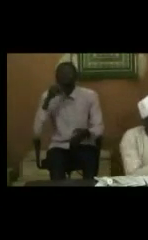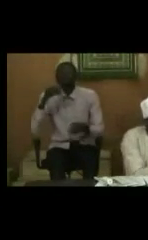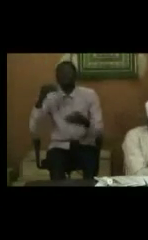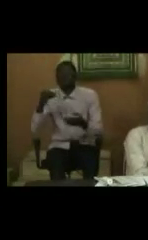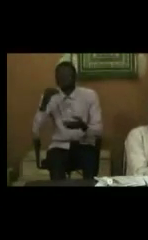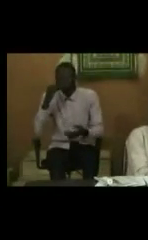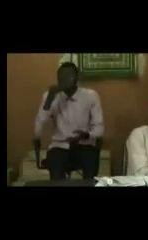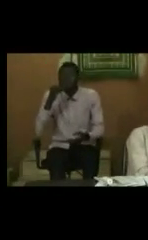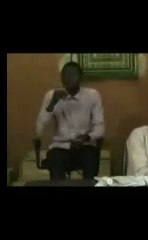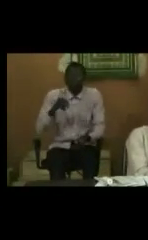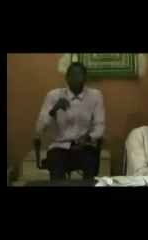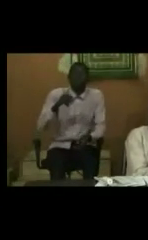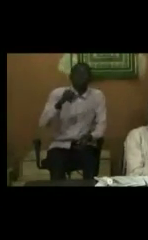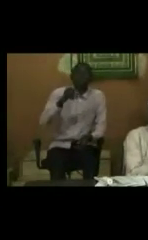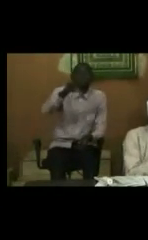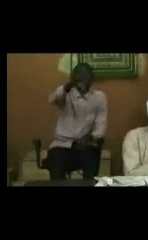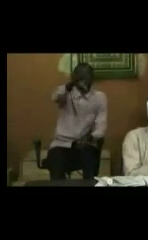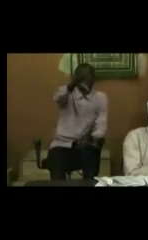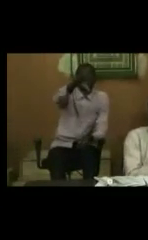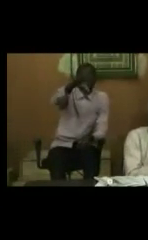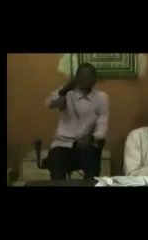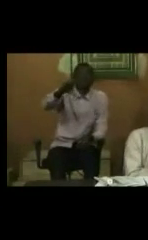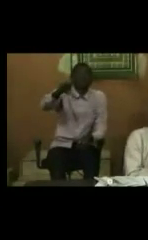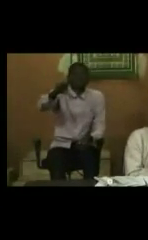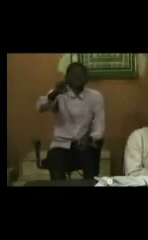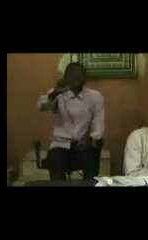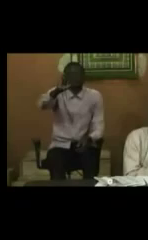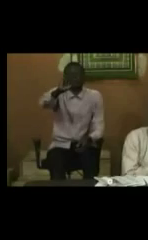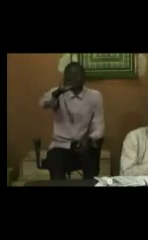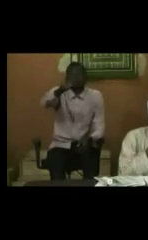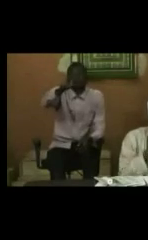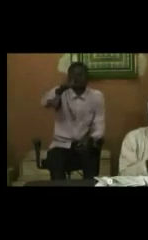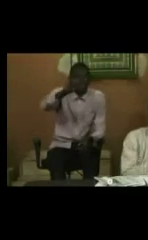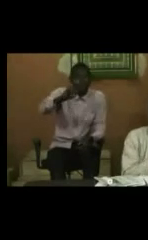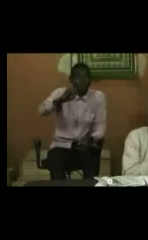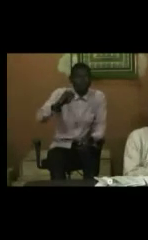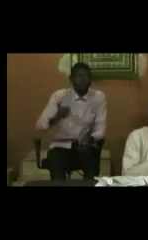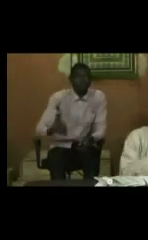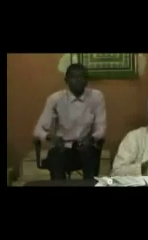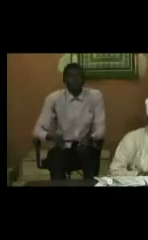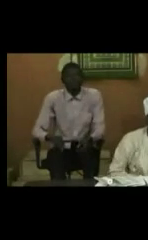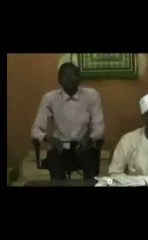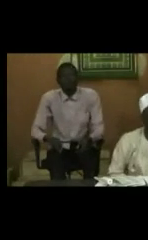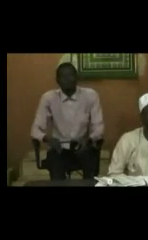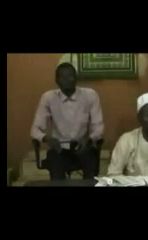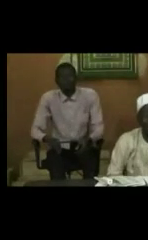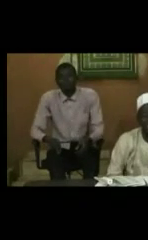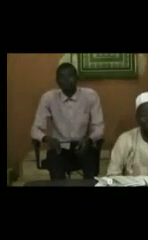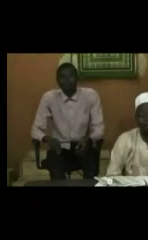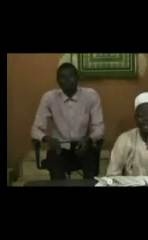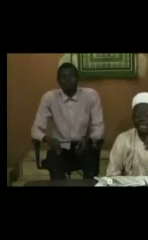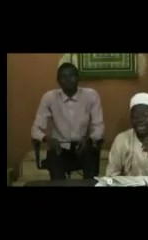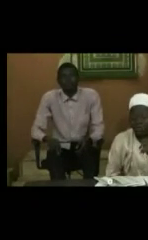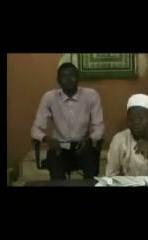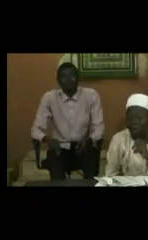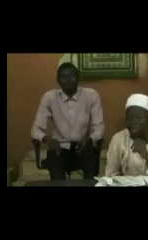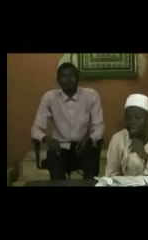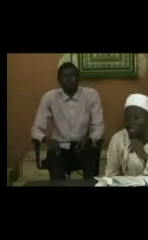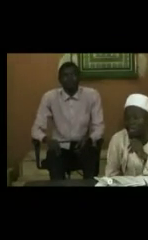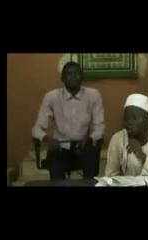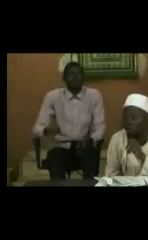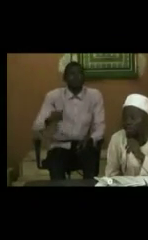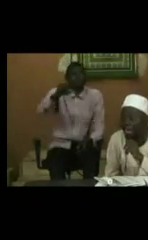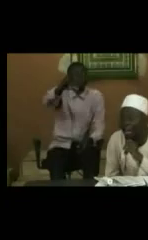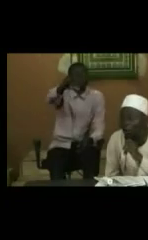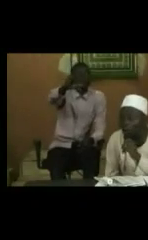màálù òní ewúrẹ́ òní àgùntàn òní ẹnu eyín gbogbo eyín